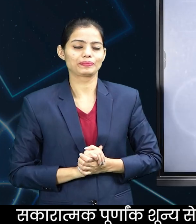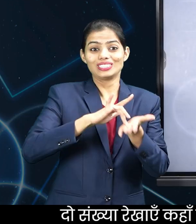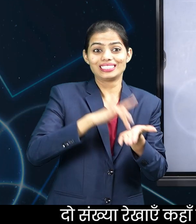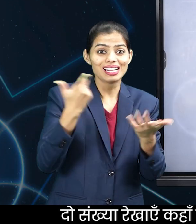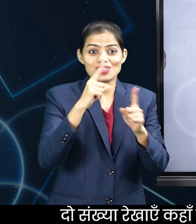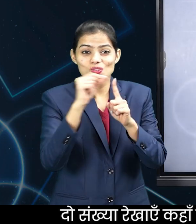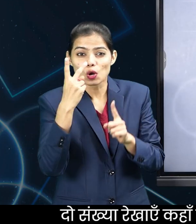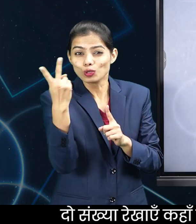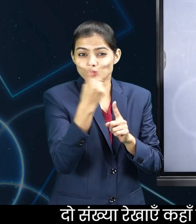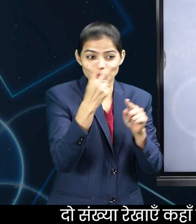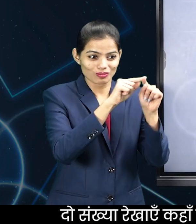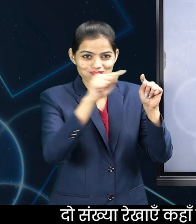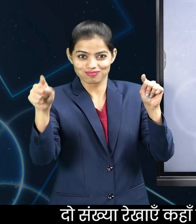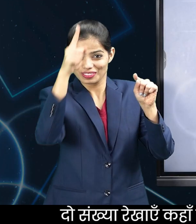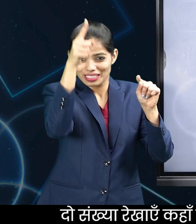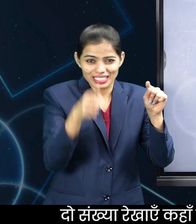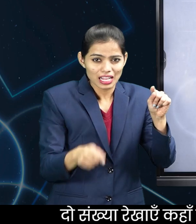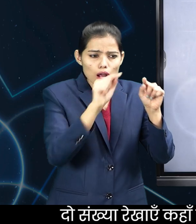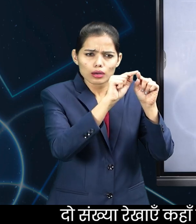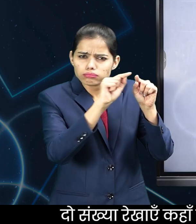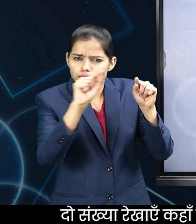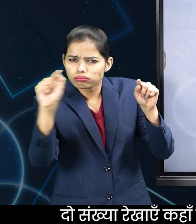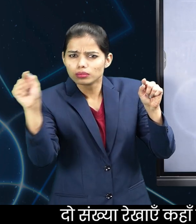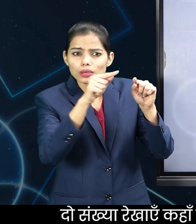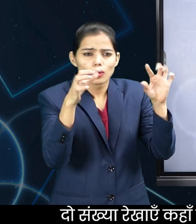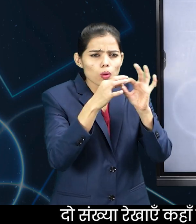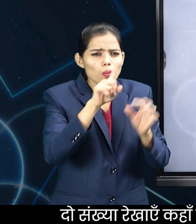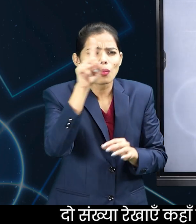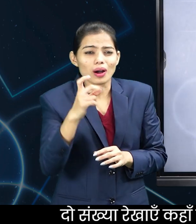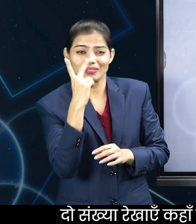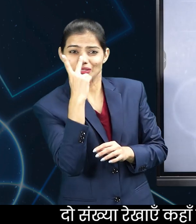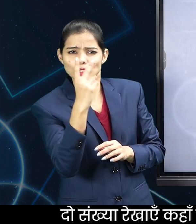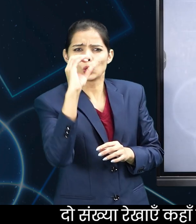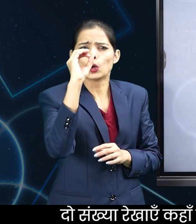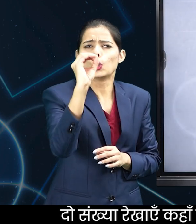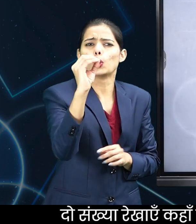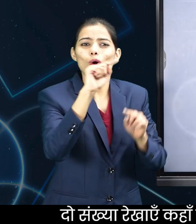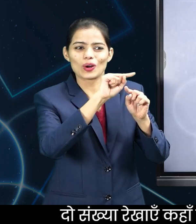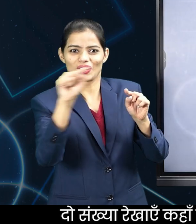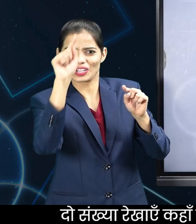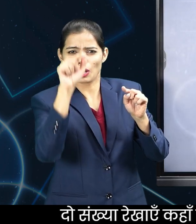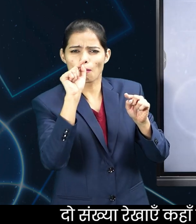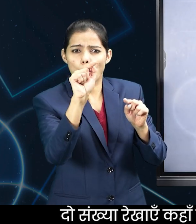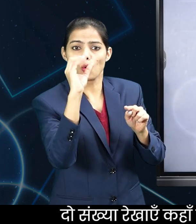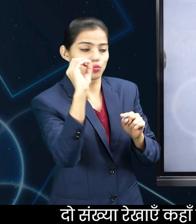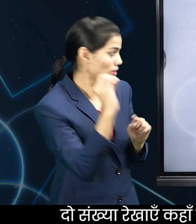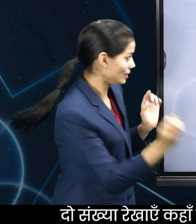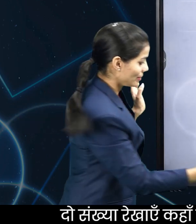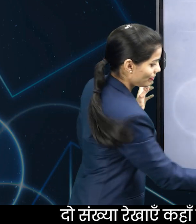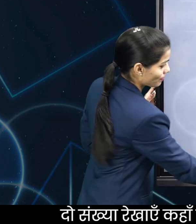दो संख्या रेखाएं कहाँ मिलती है? चाहिए है दोनों रेखाएं के लिए शून्य